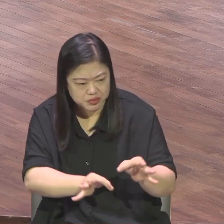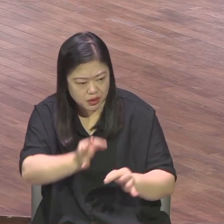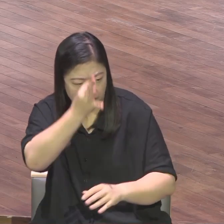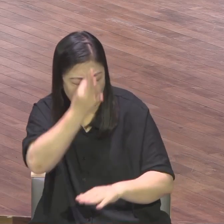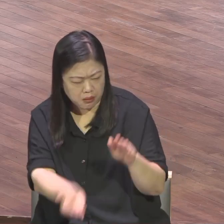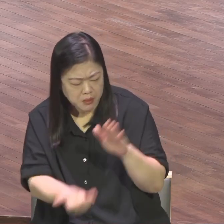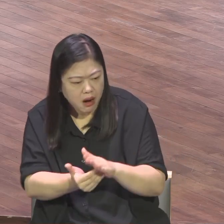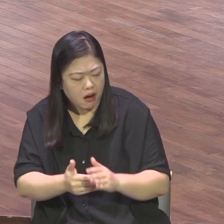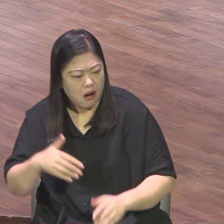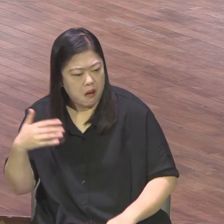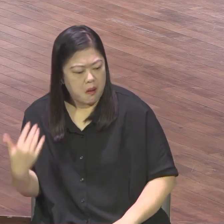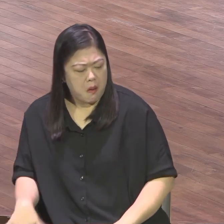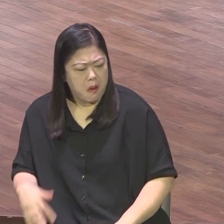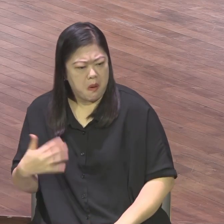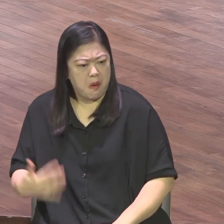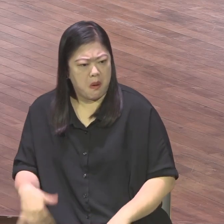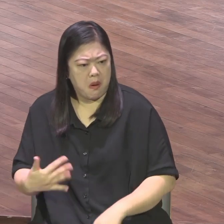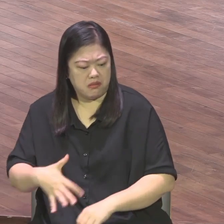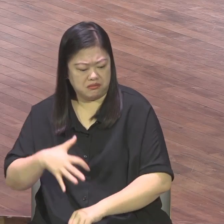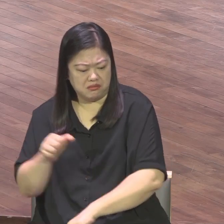선수 미쳤다.